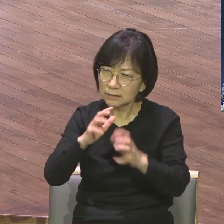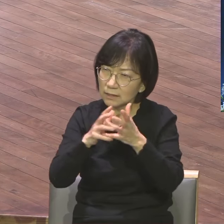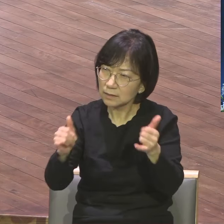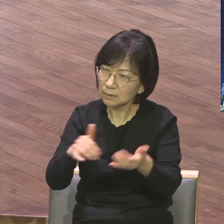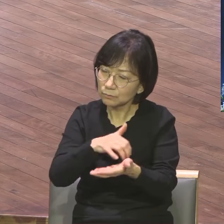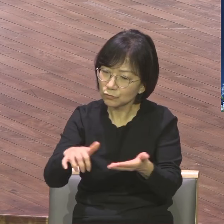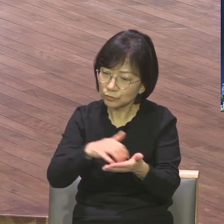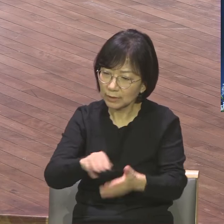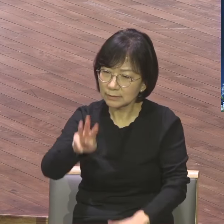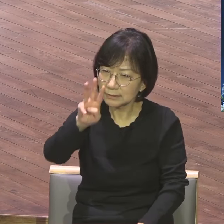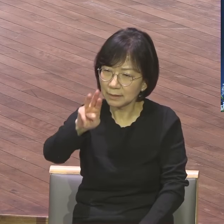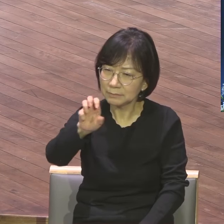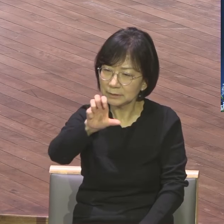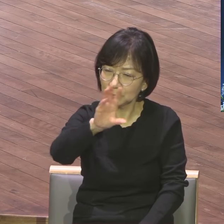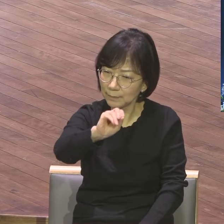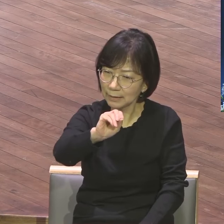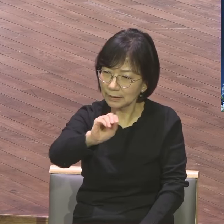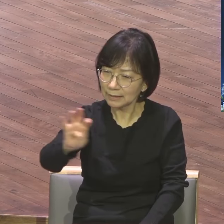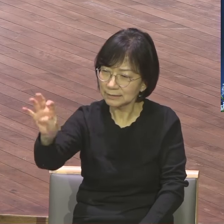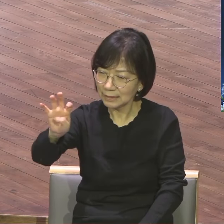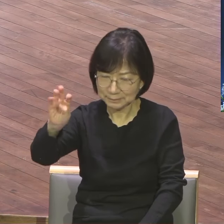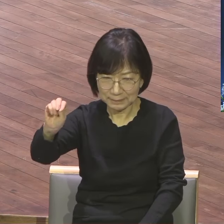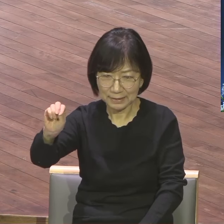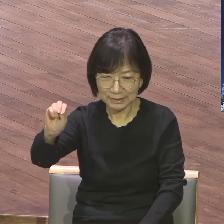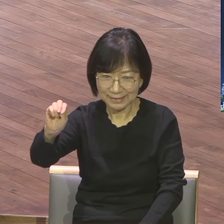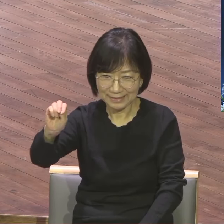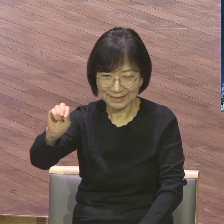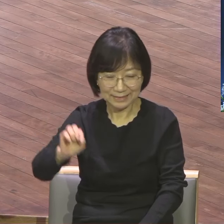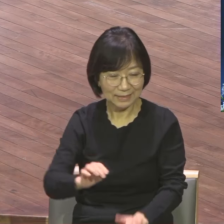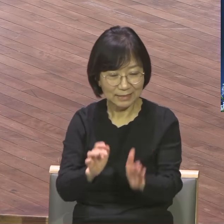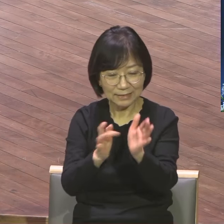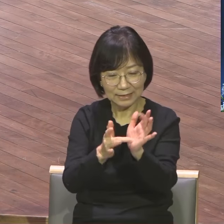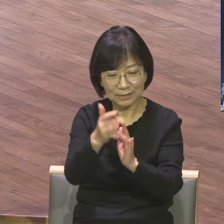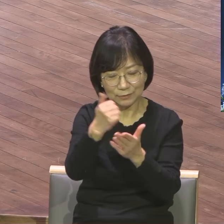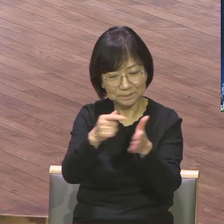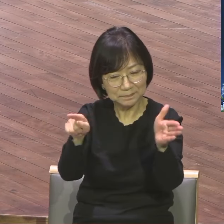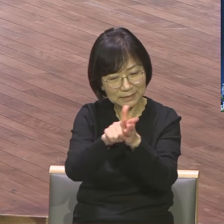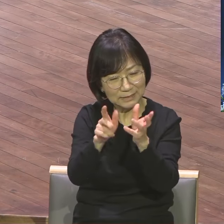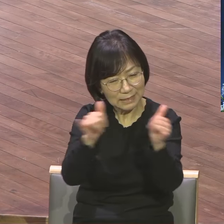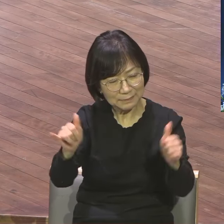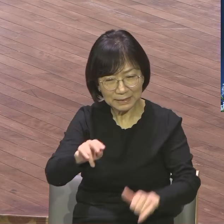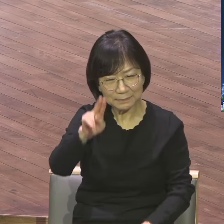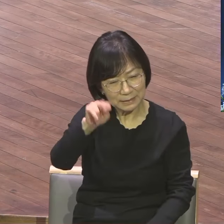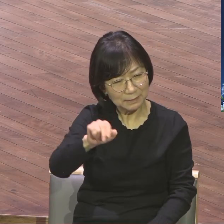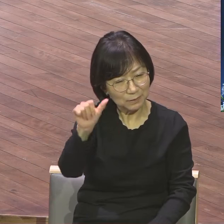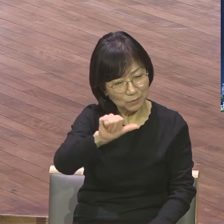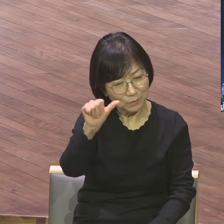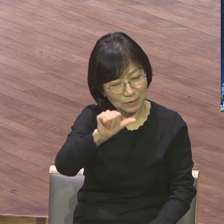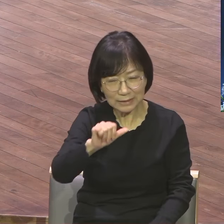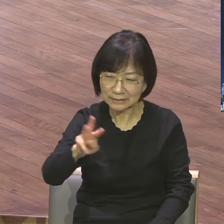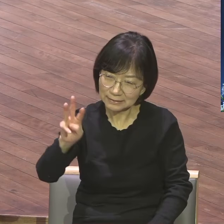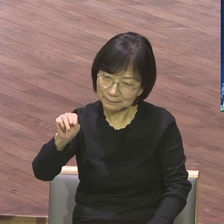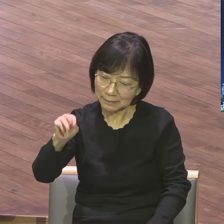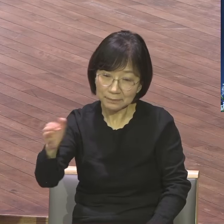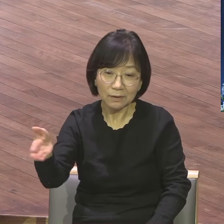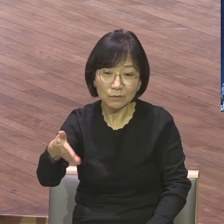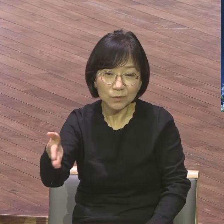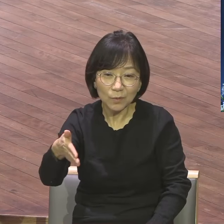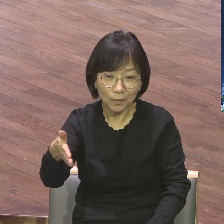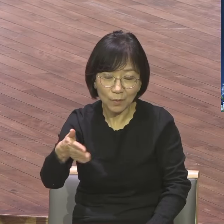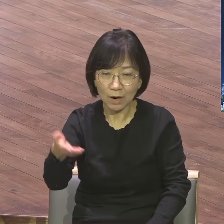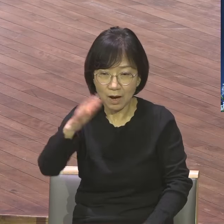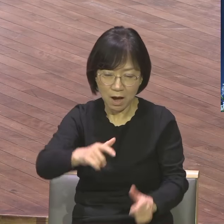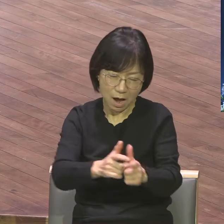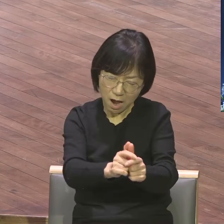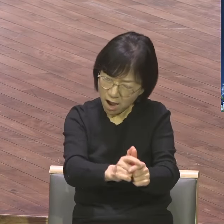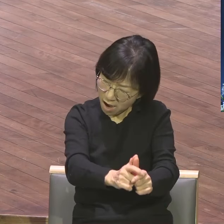35만에서 40만 명입니다. 성도의 수가 어떤 학자에 의하면 2만 5천 명에서 3만 명이라고 말합니다. 엄청난 붕의